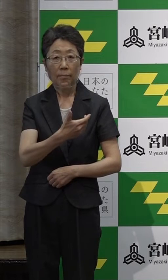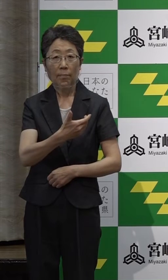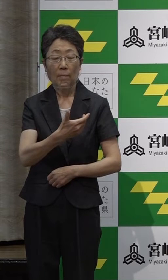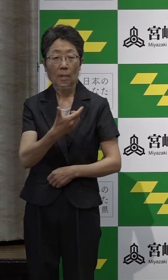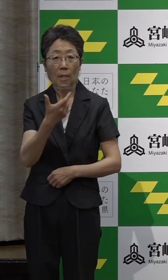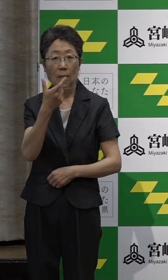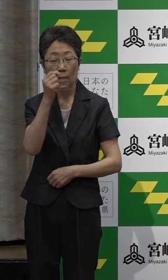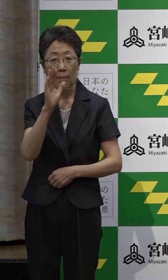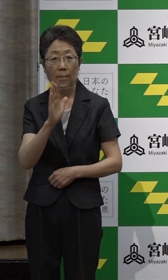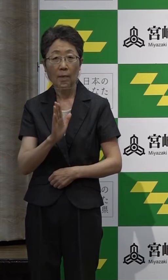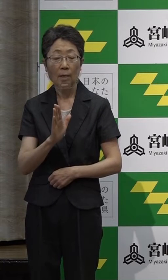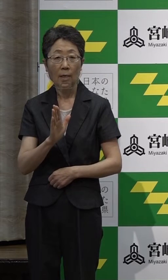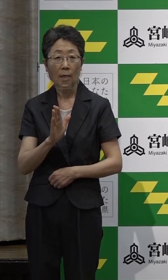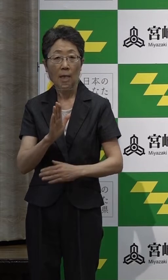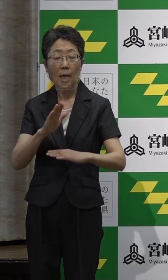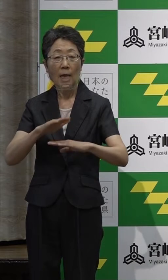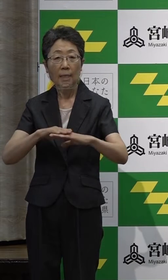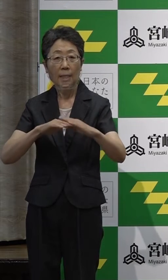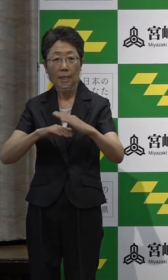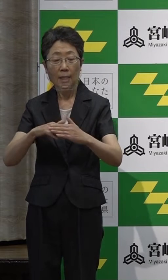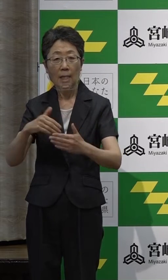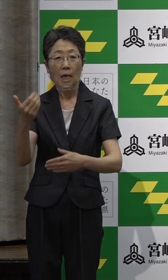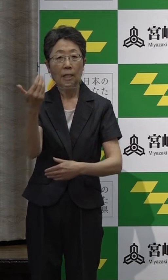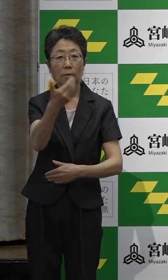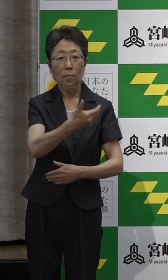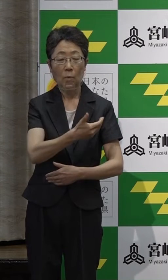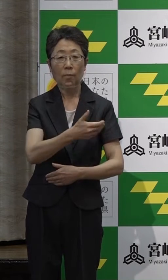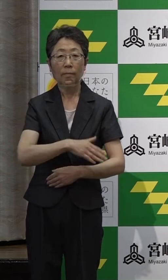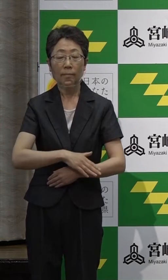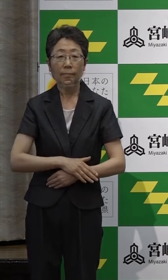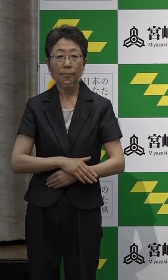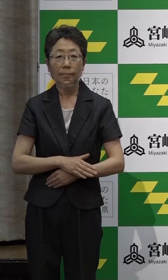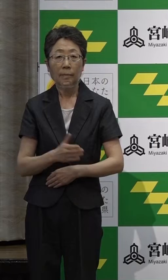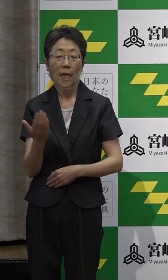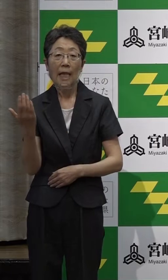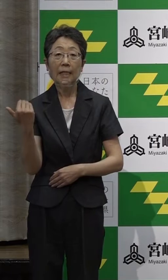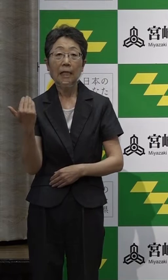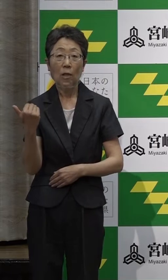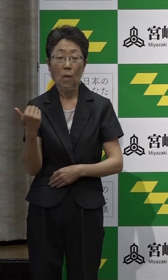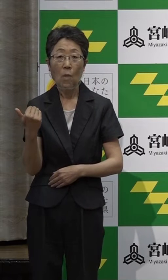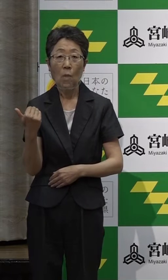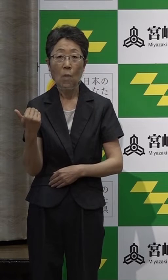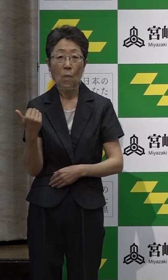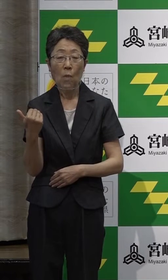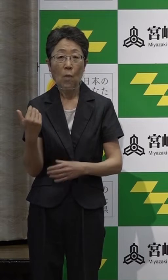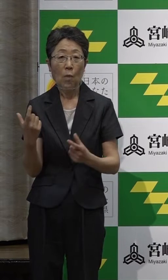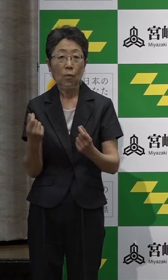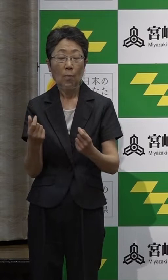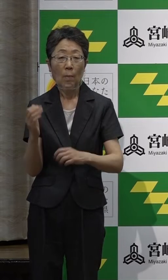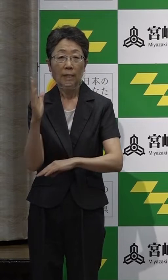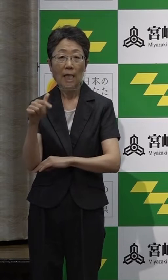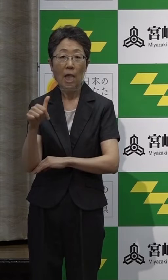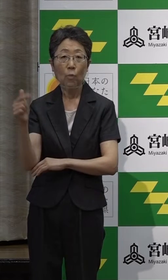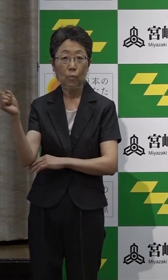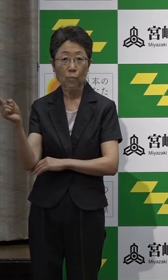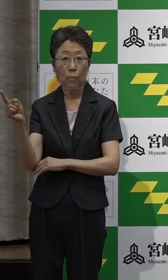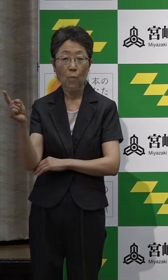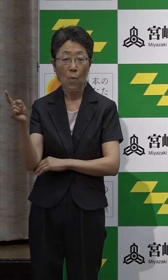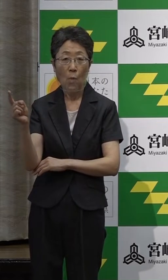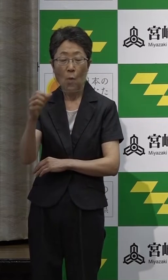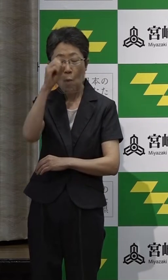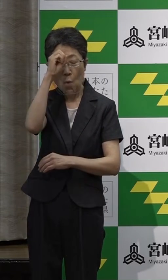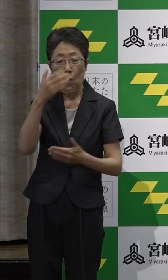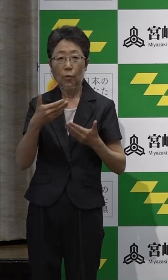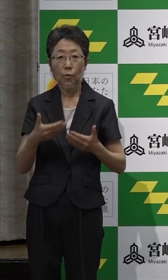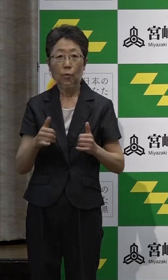みません、重ねてに、なってしまいますが、先ほどの、そのままですね、政府の方針、あの重症者の、以